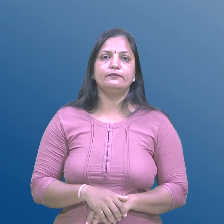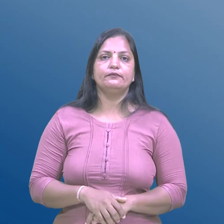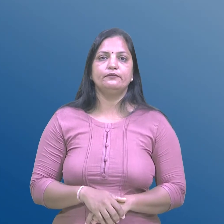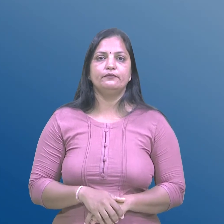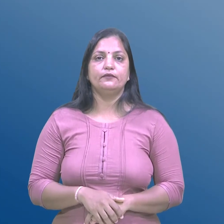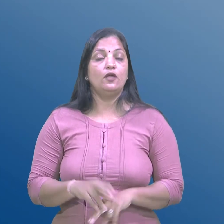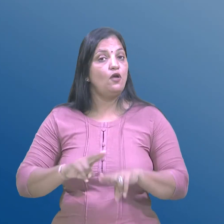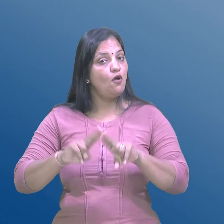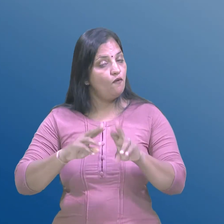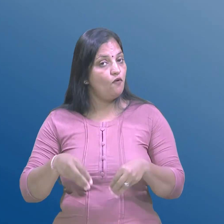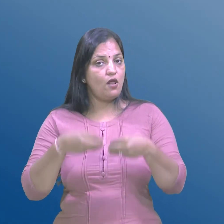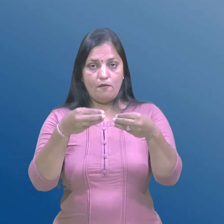પૂરી પાડવા માટે પોલીસ